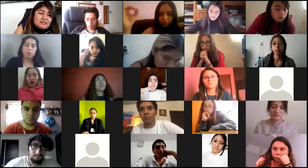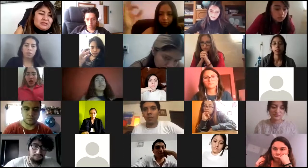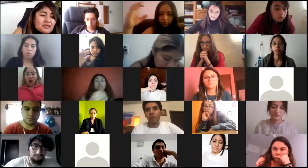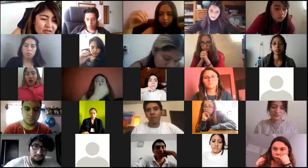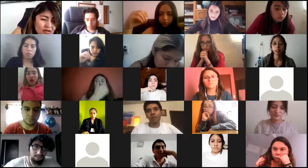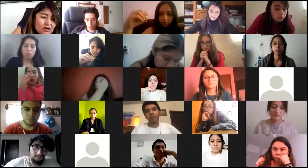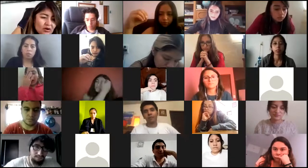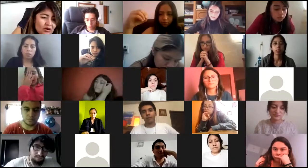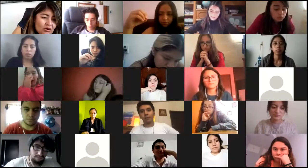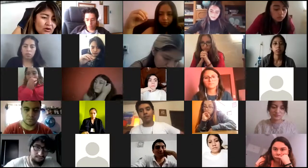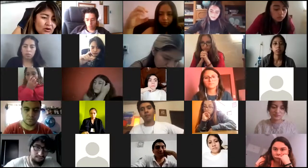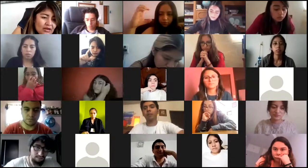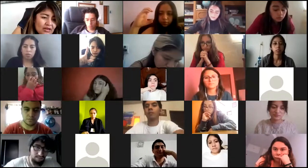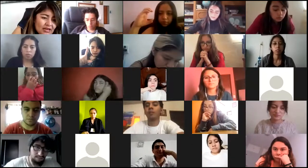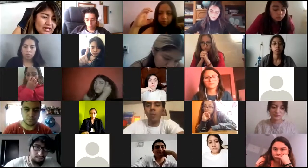feliz,